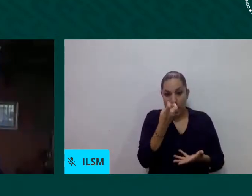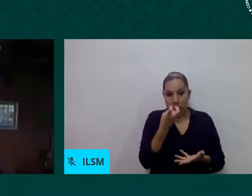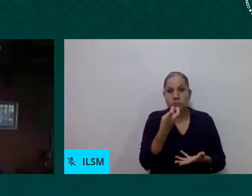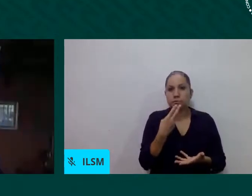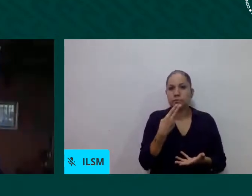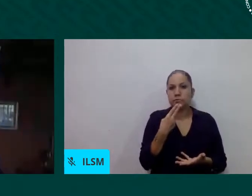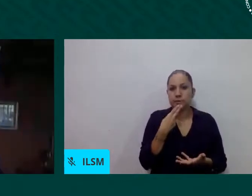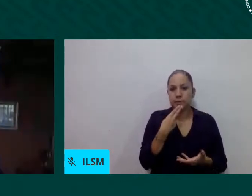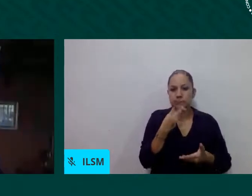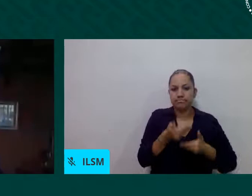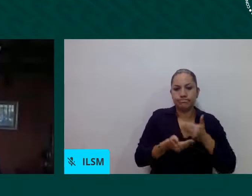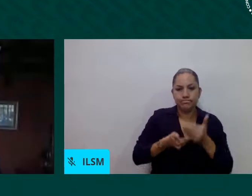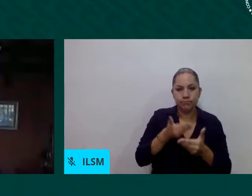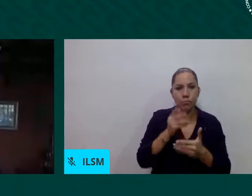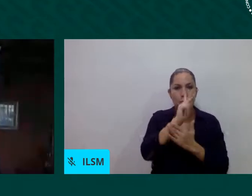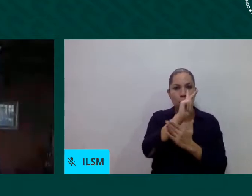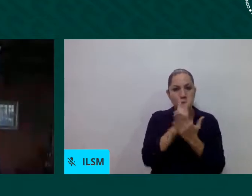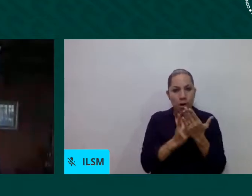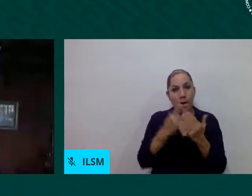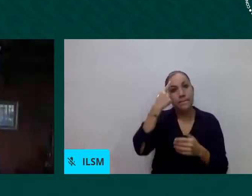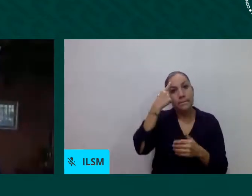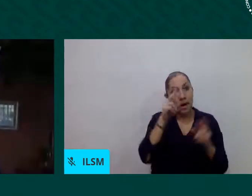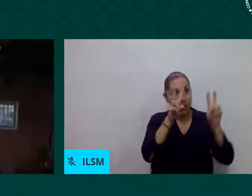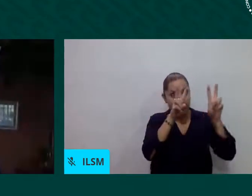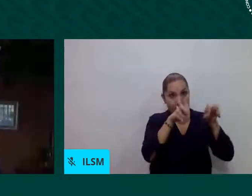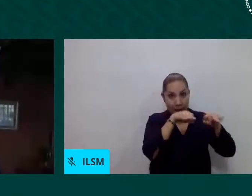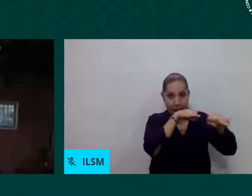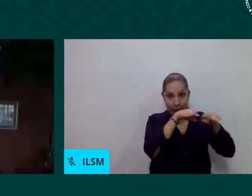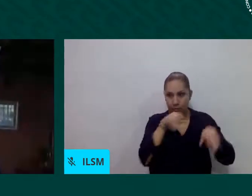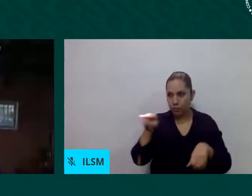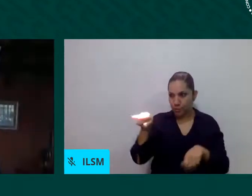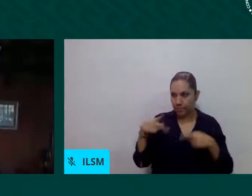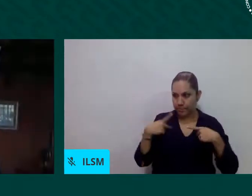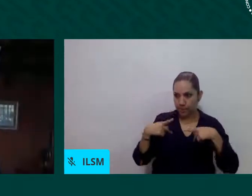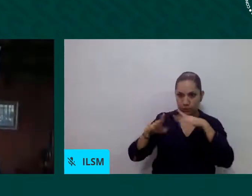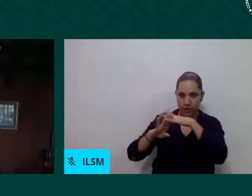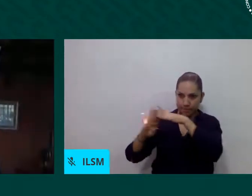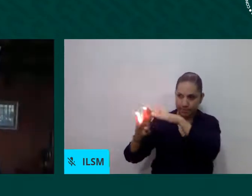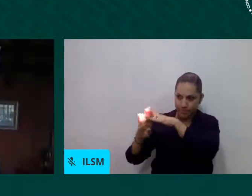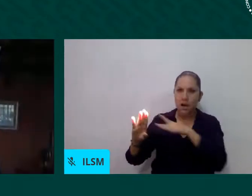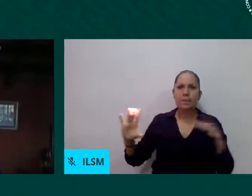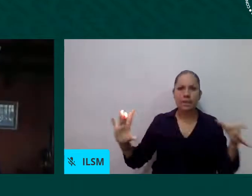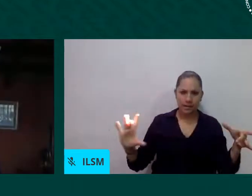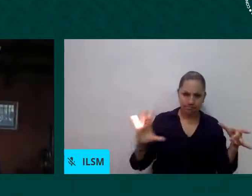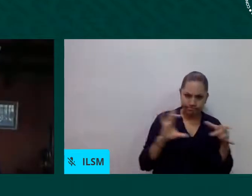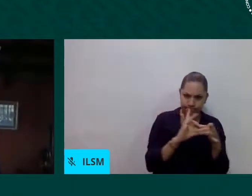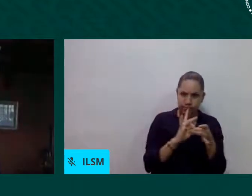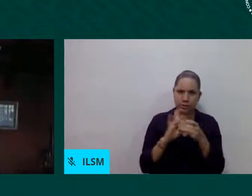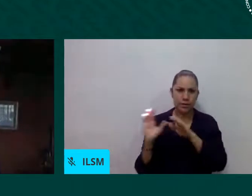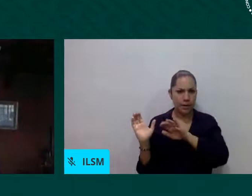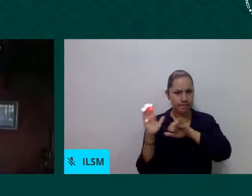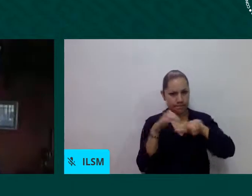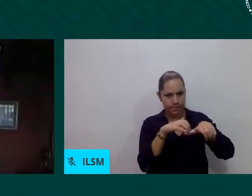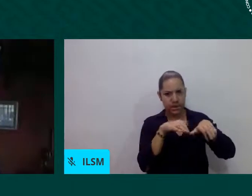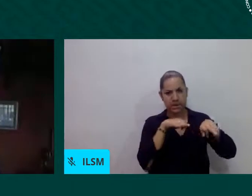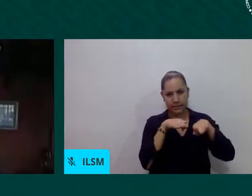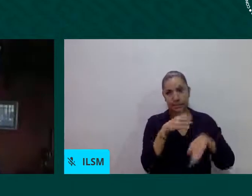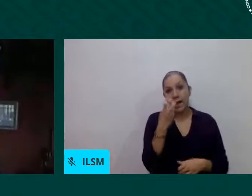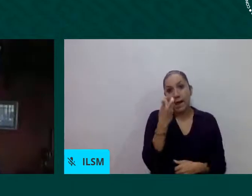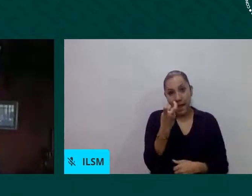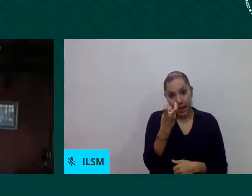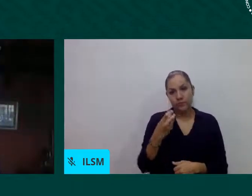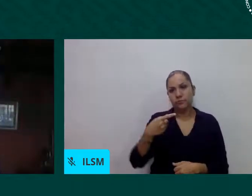personas migrantes generando oportunidades en la inclusión social y laboral de los mismos y también